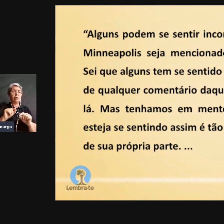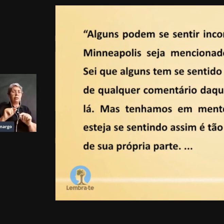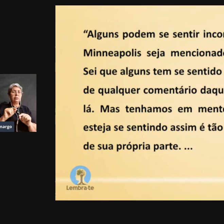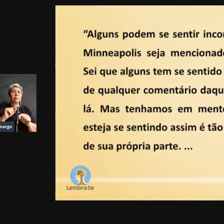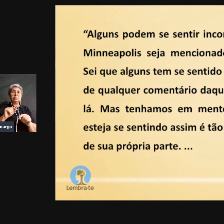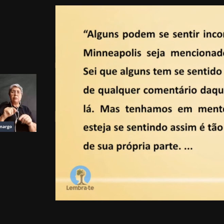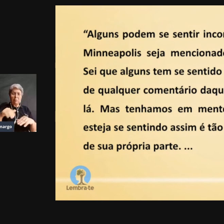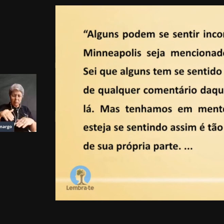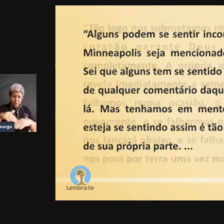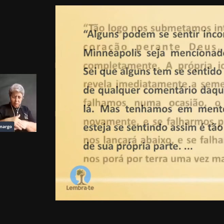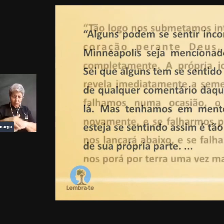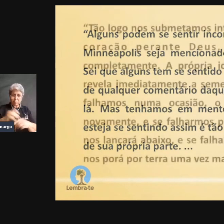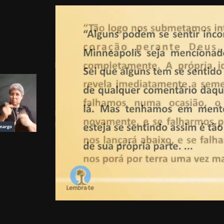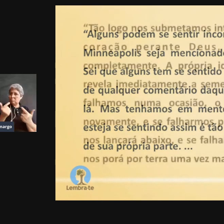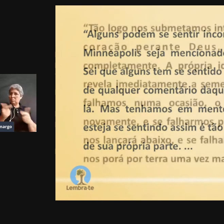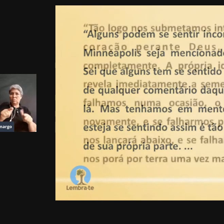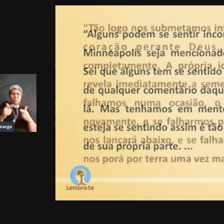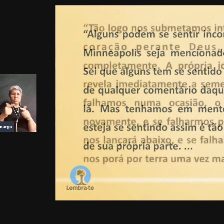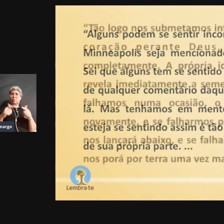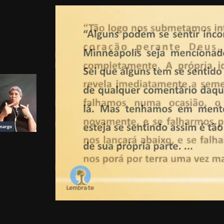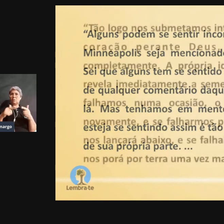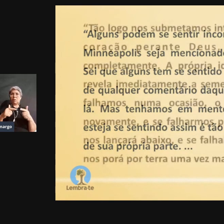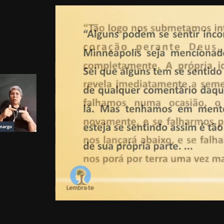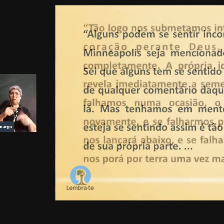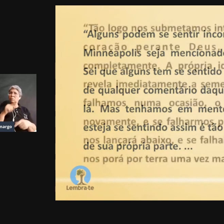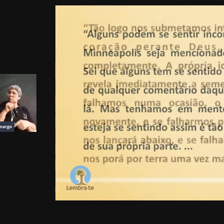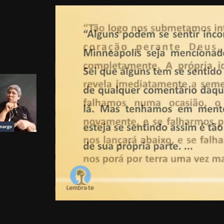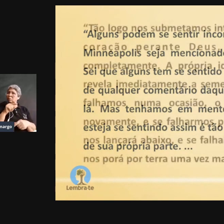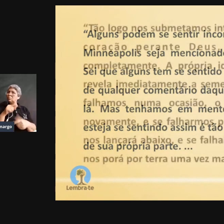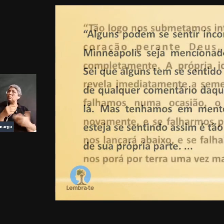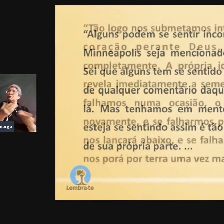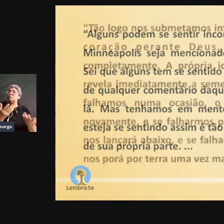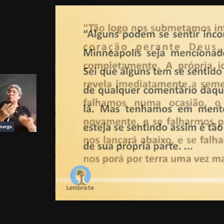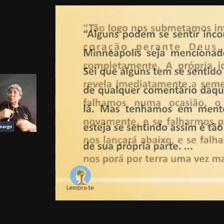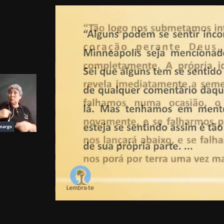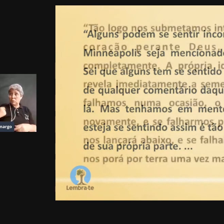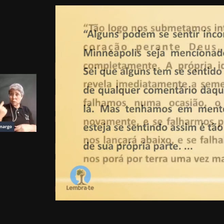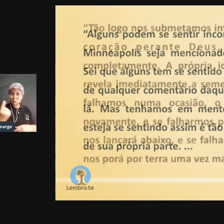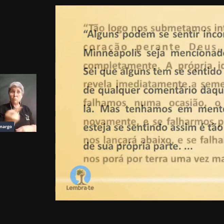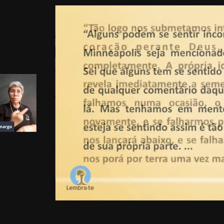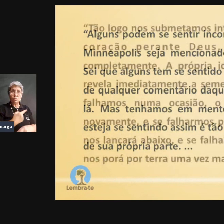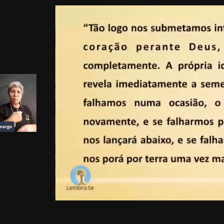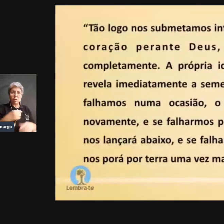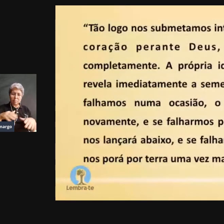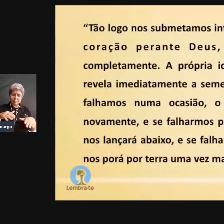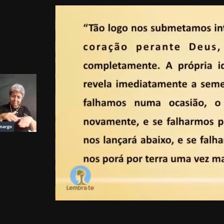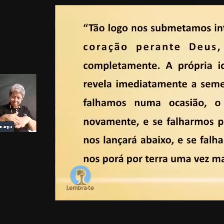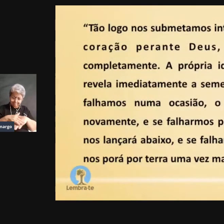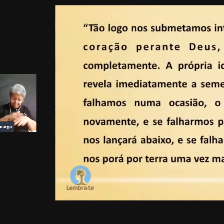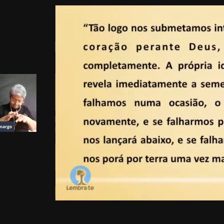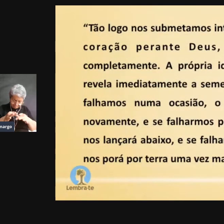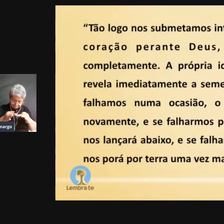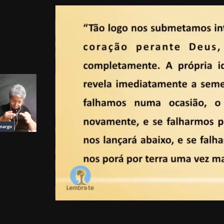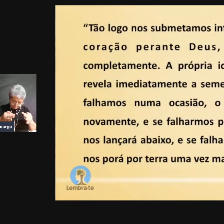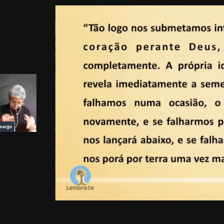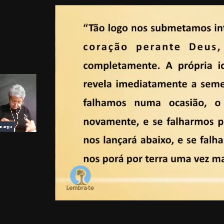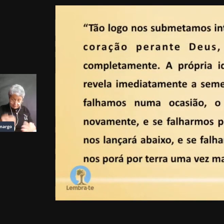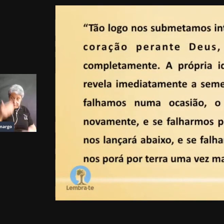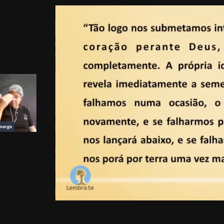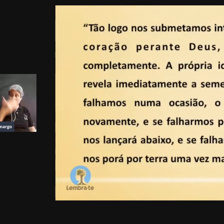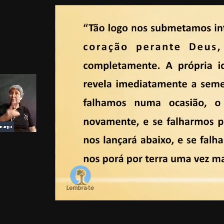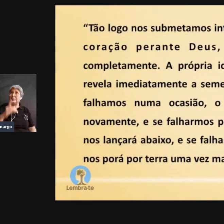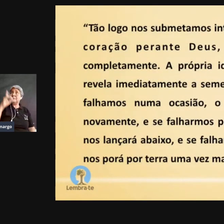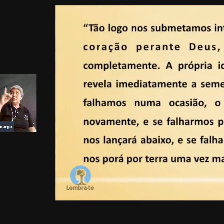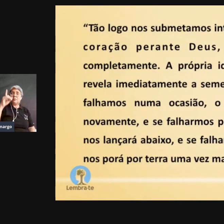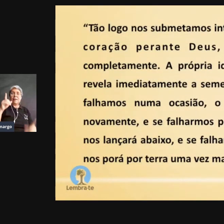insubmisso de sua própria parte. Tão logo nos submetamos inteiramente e humilhemos o nosso coração perante Deus, a dificuldade